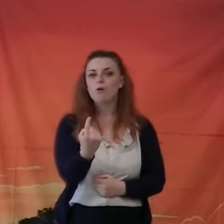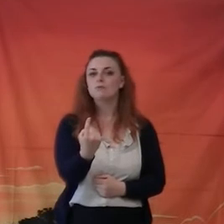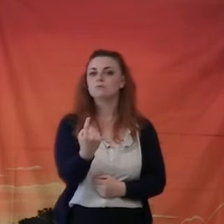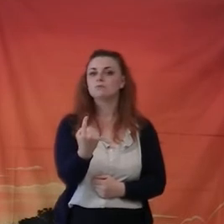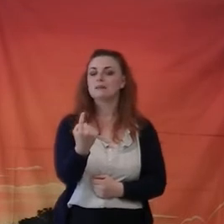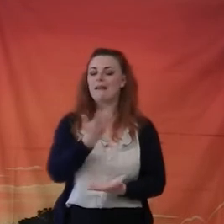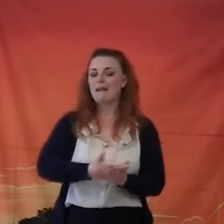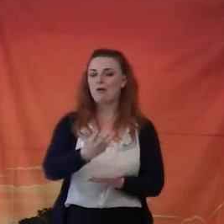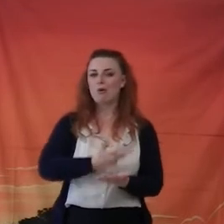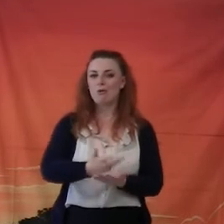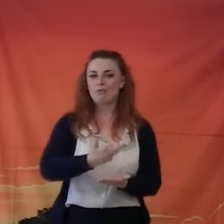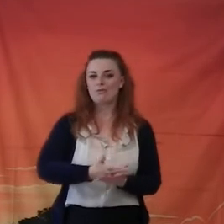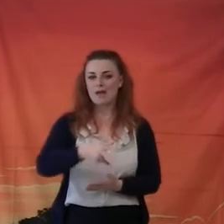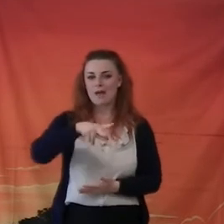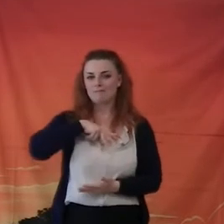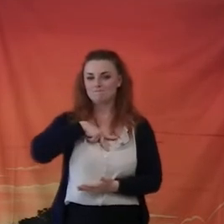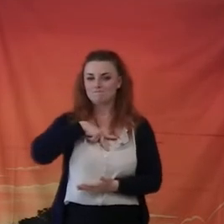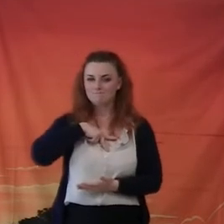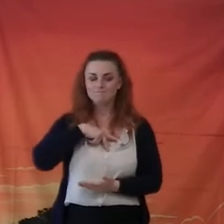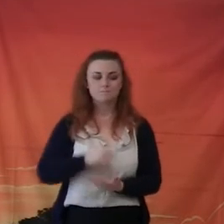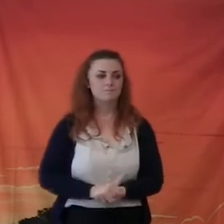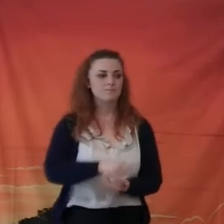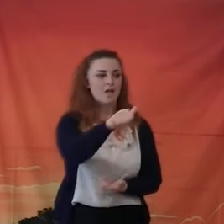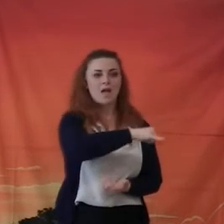ha conosciuto che avevo